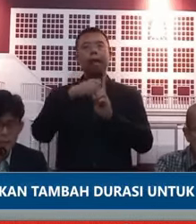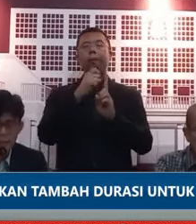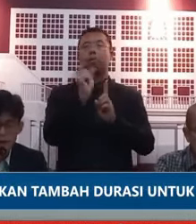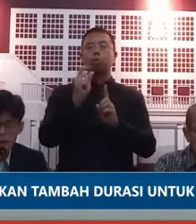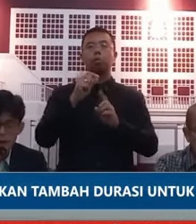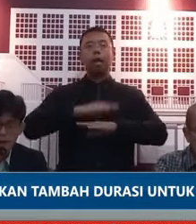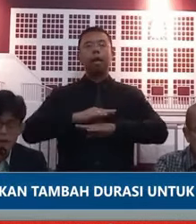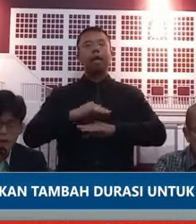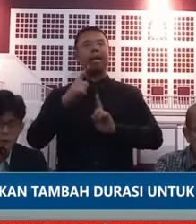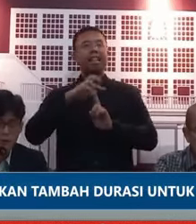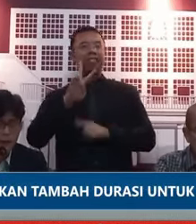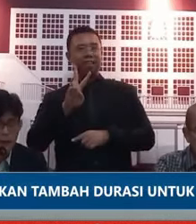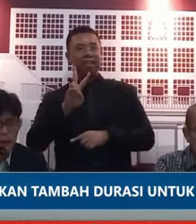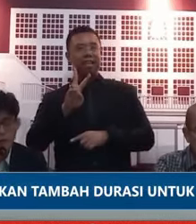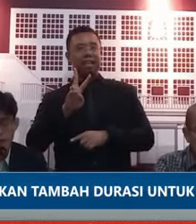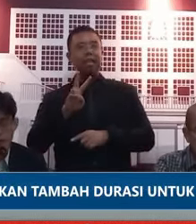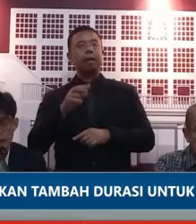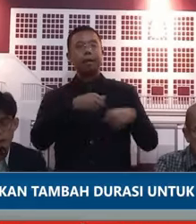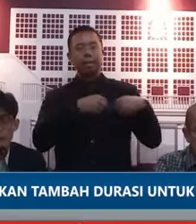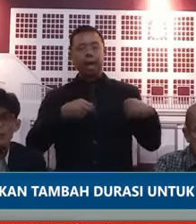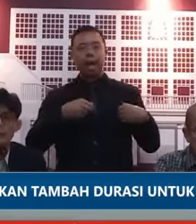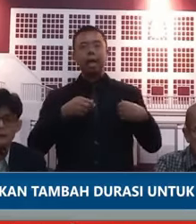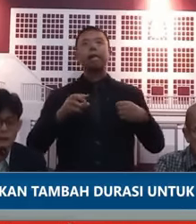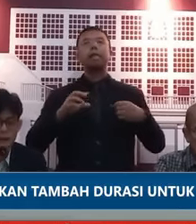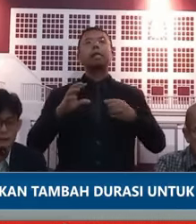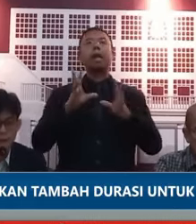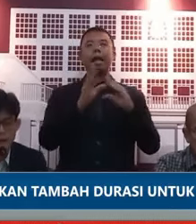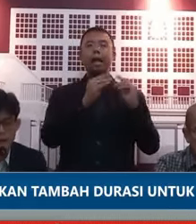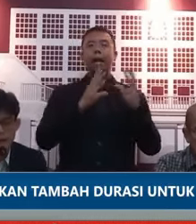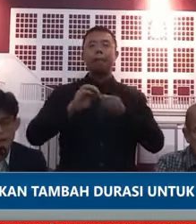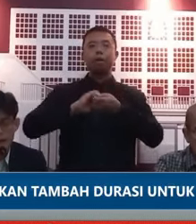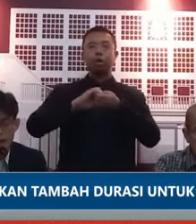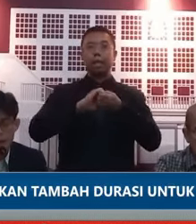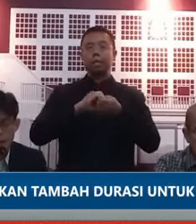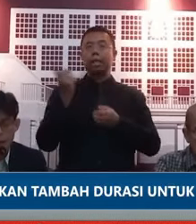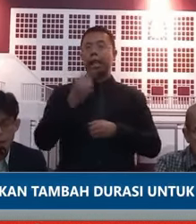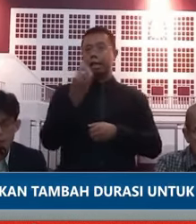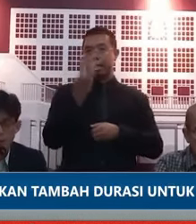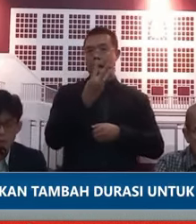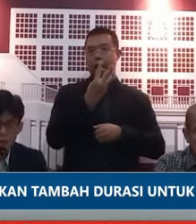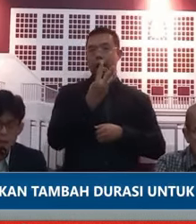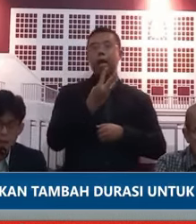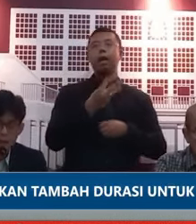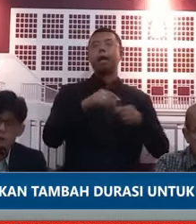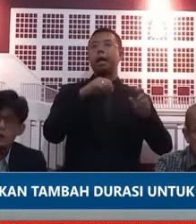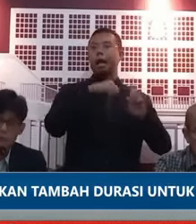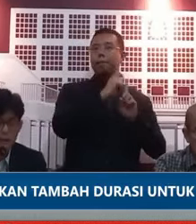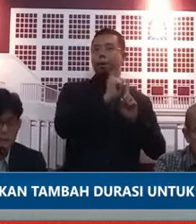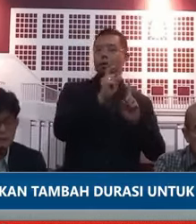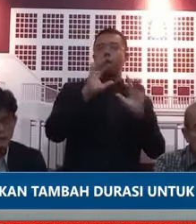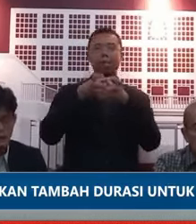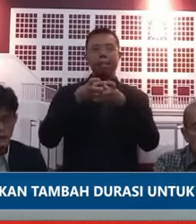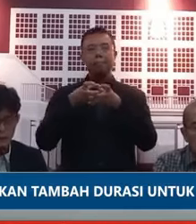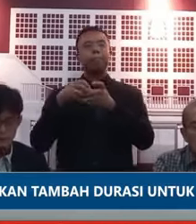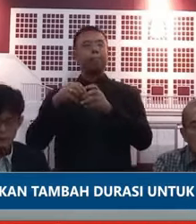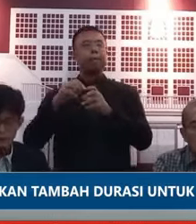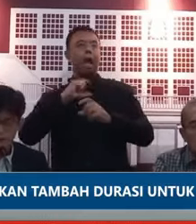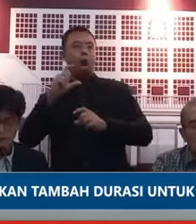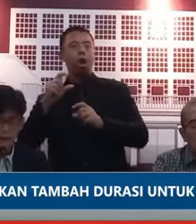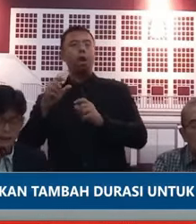perubahan durasi, namun hal ini tidak mengubah durasi total pelaksanaan debat. Seperti diketahui bersama, total durasi debat Pilpres yakni